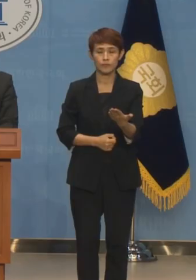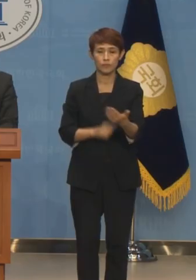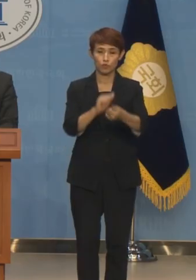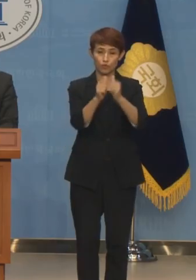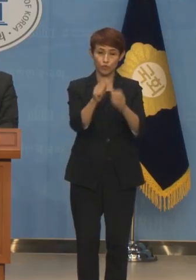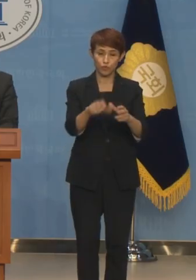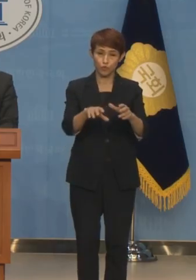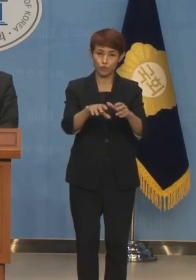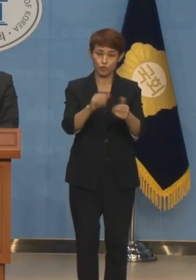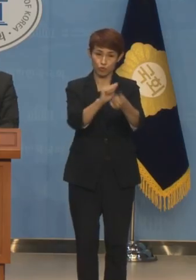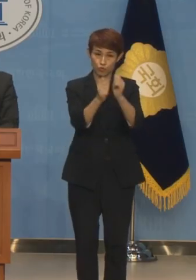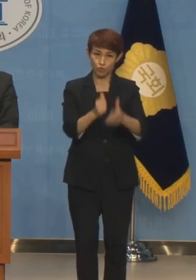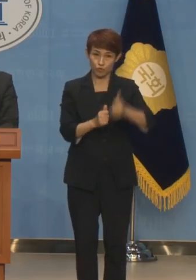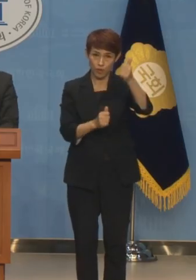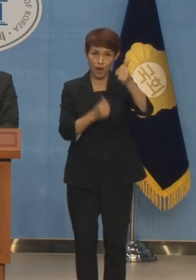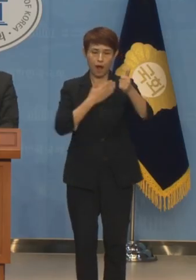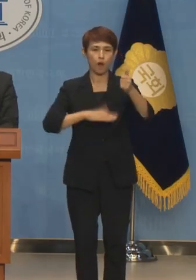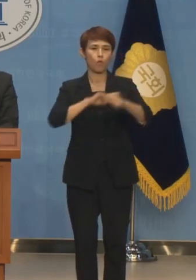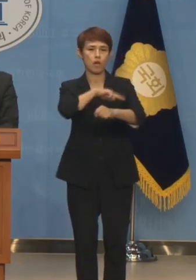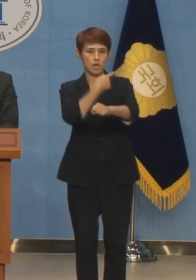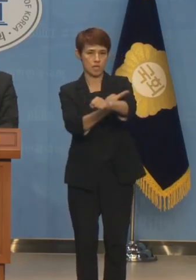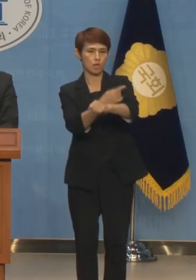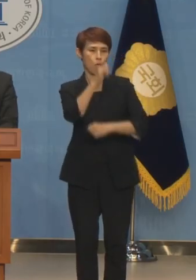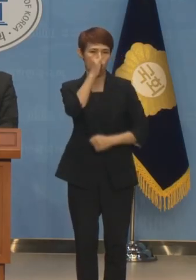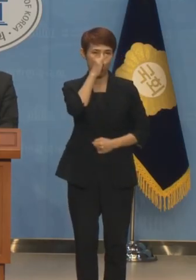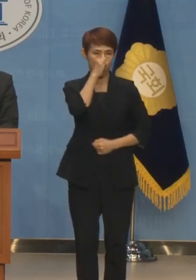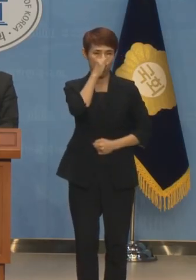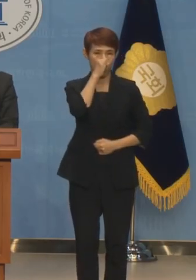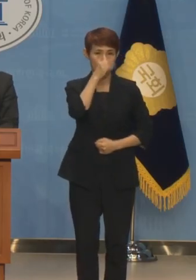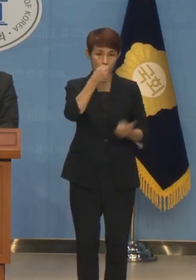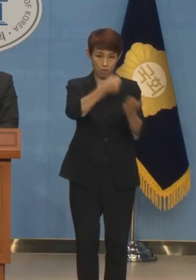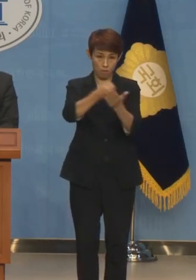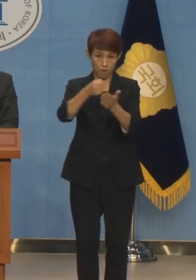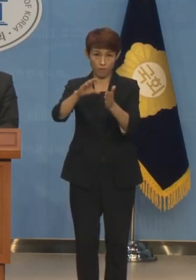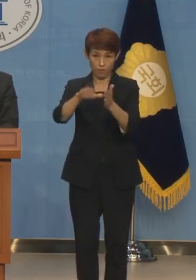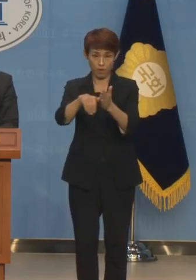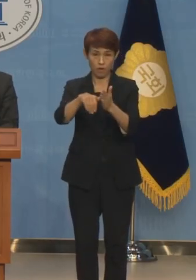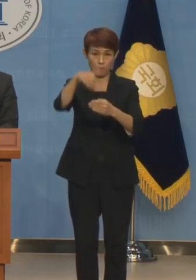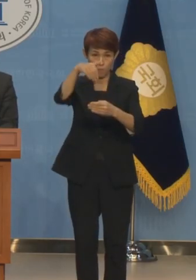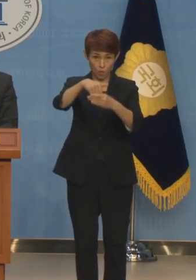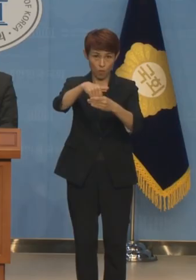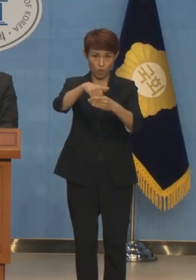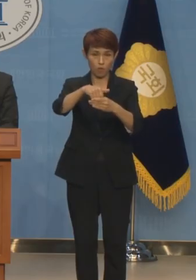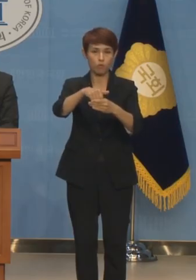알 권리가 보장되고 주주의 의결권 행사에 도움이 될 것이라고 봅니다.